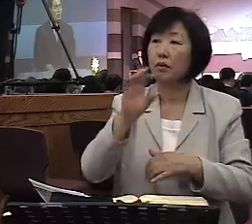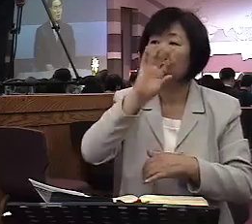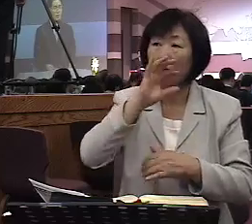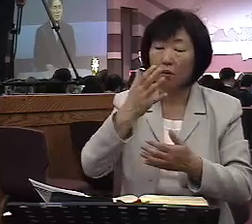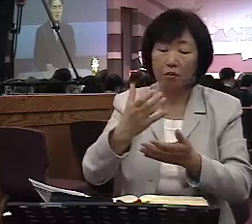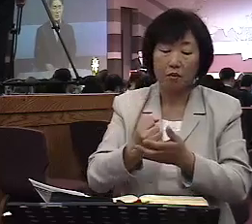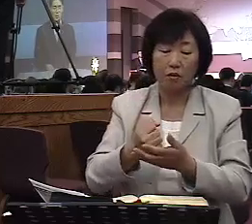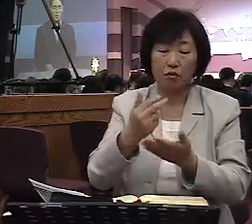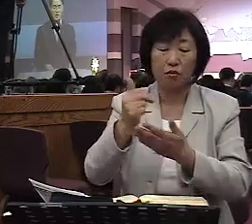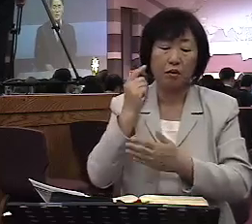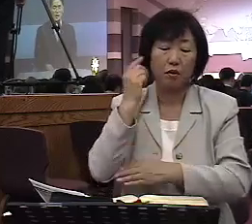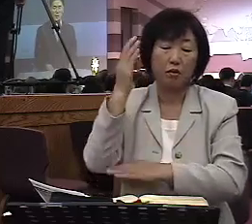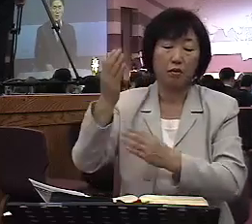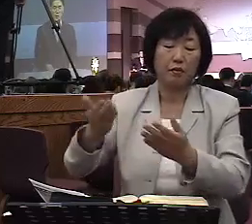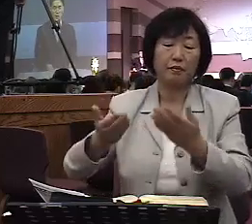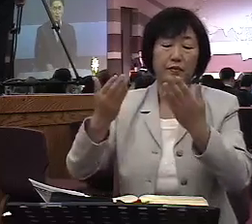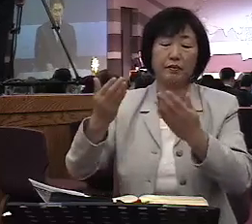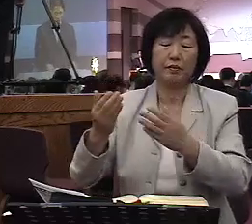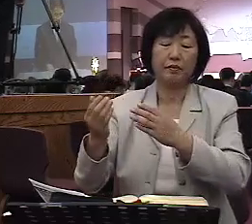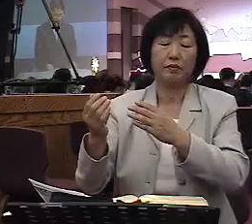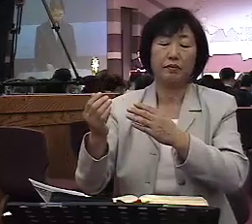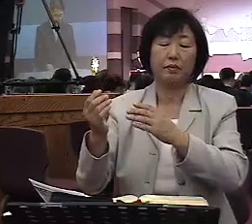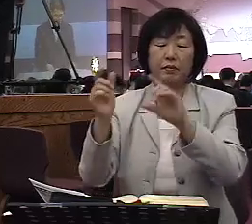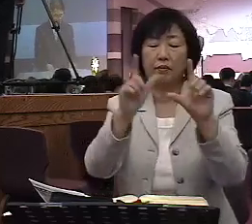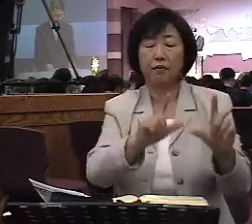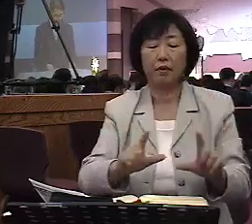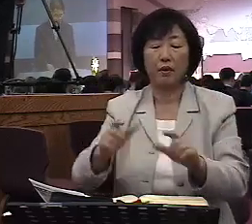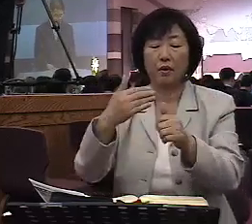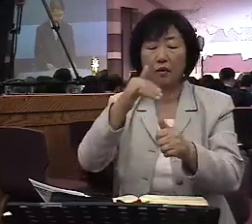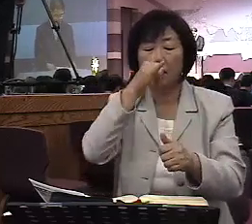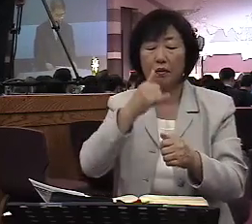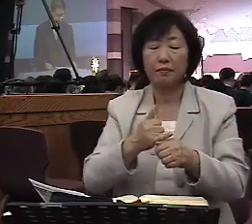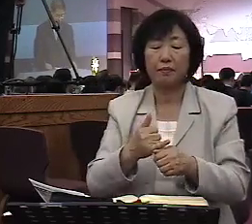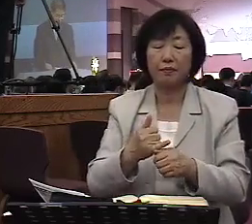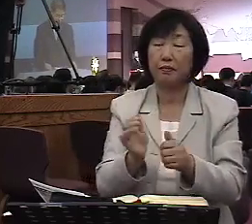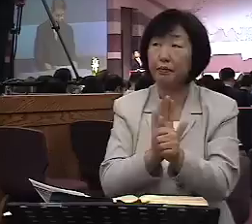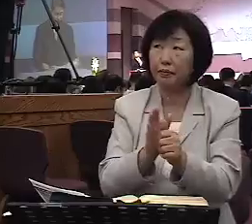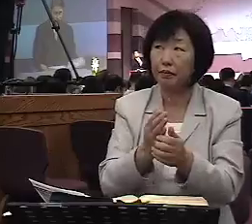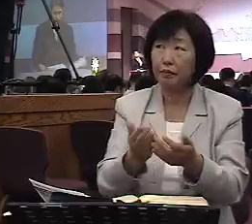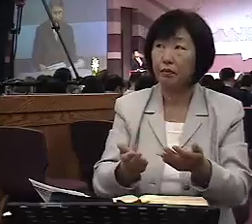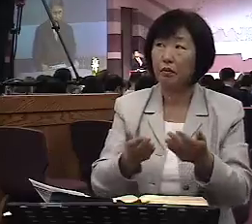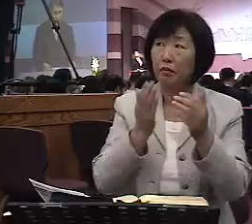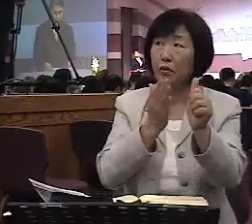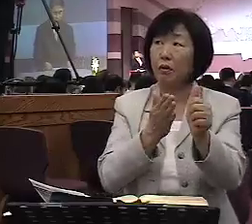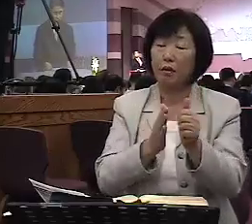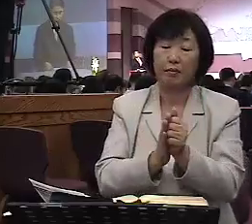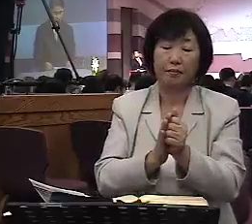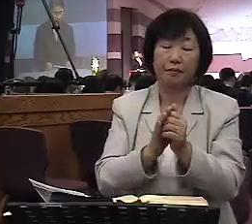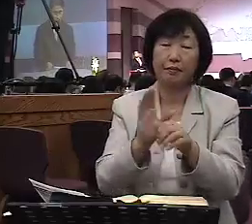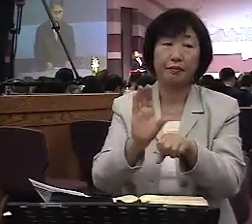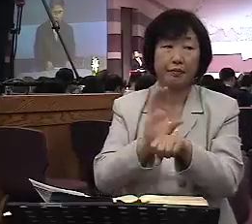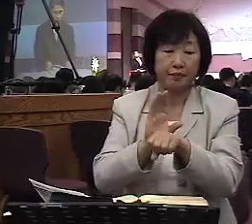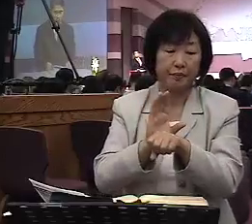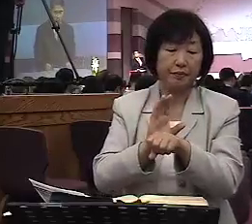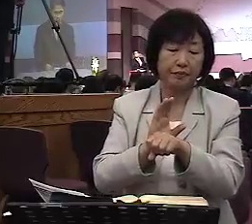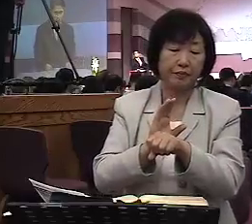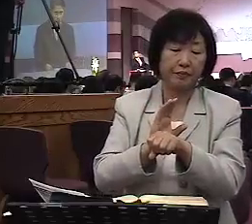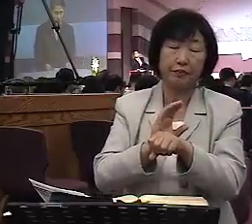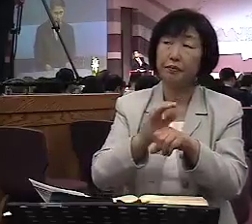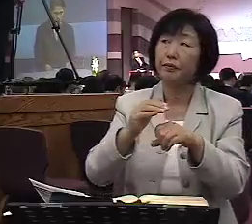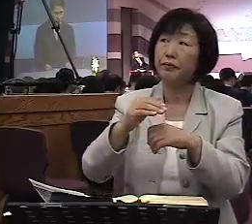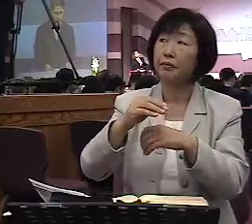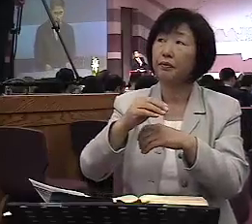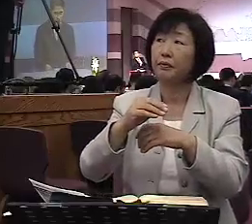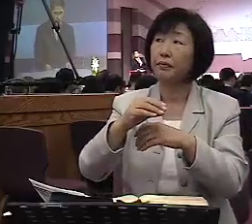주님의 영광을 얻는 인생으로 살아갈 수 있도록 여러분들의 많은 격려 바랍니다. 가락기 컴퓨터 클래스 계속해서 모집하고요. 사랑